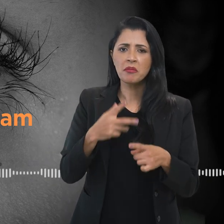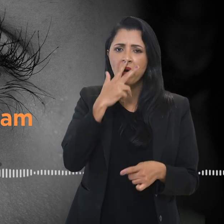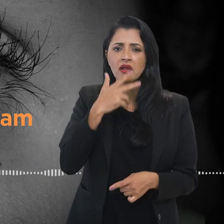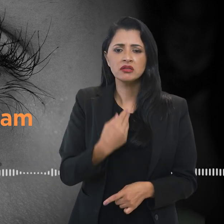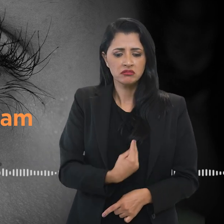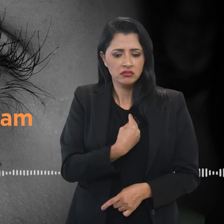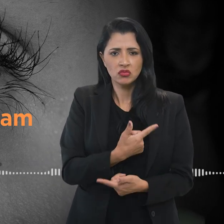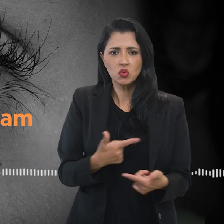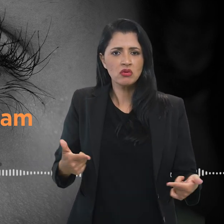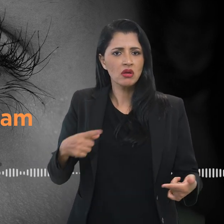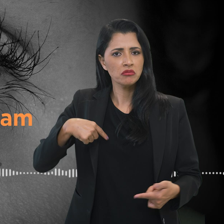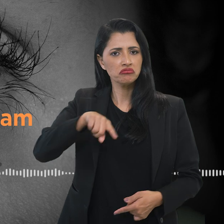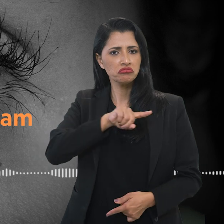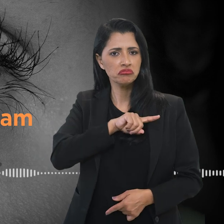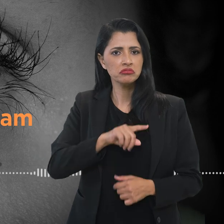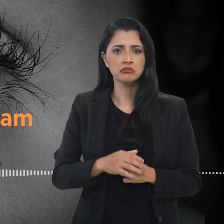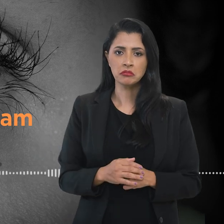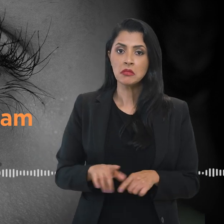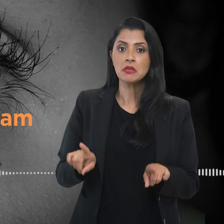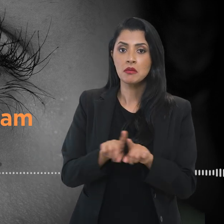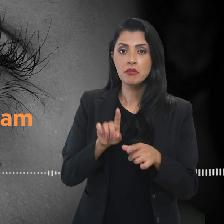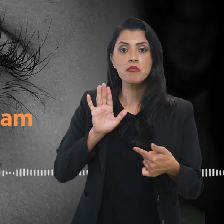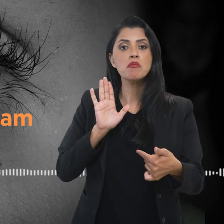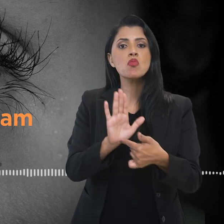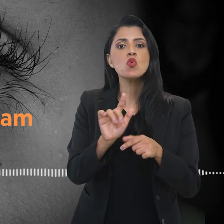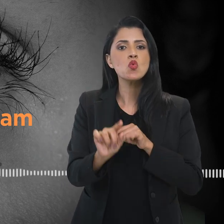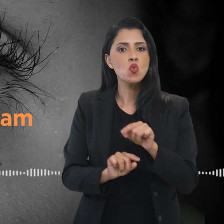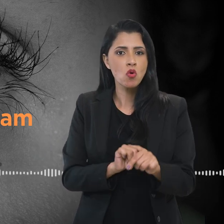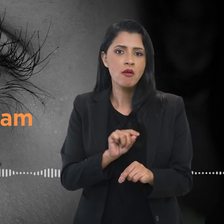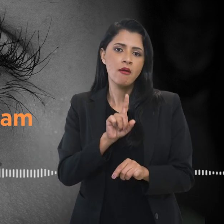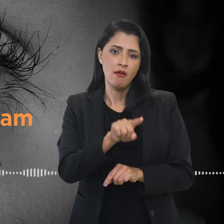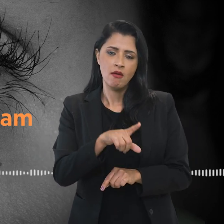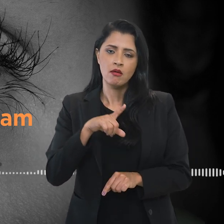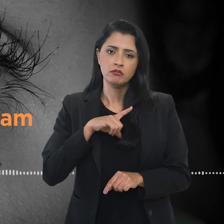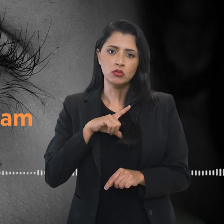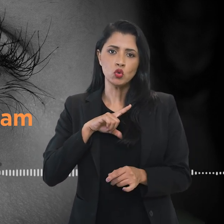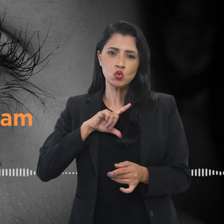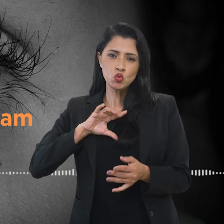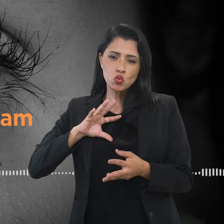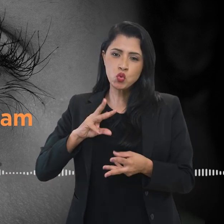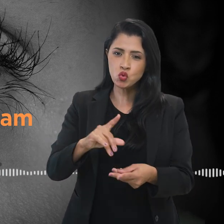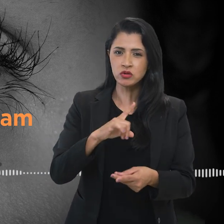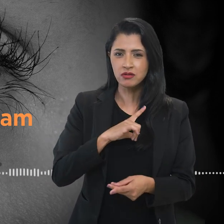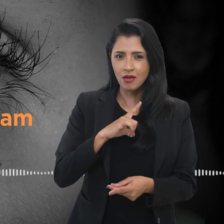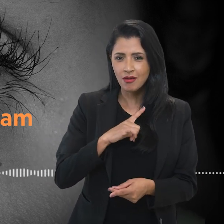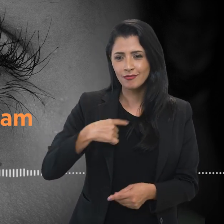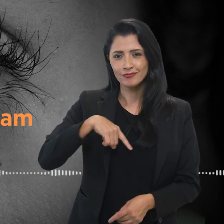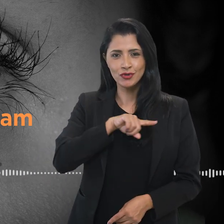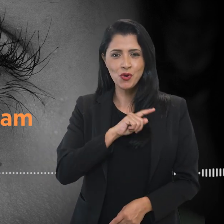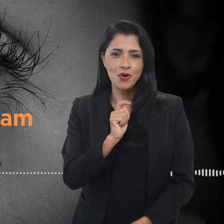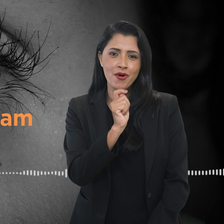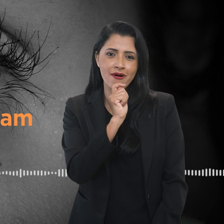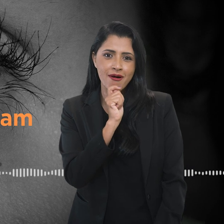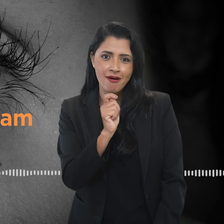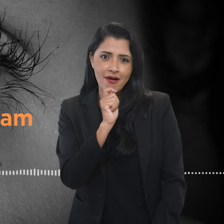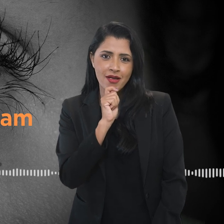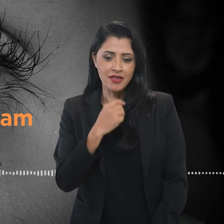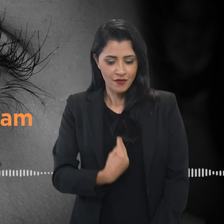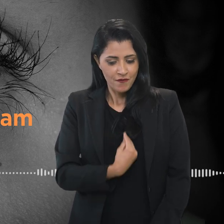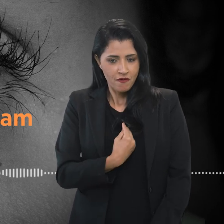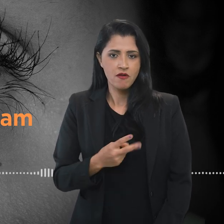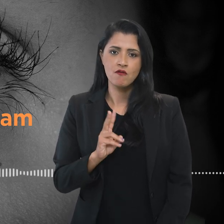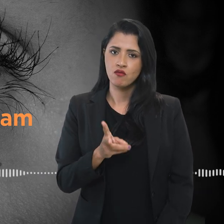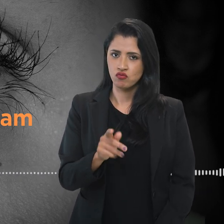existe. E também mostra o seguinte, que apesar de tudo, nós ainda estamos vivos,